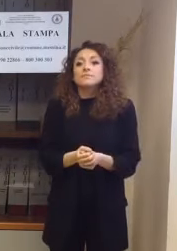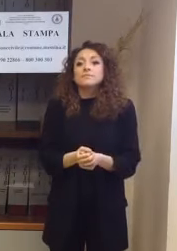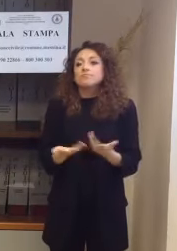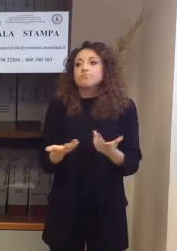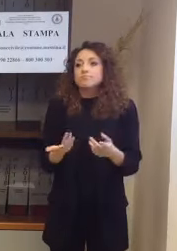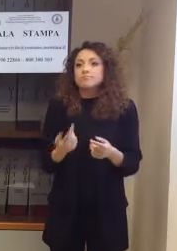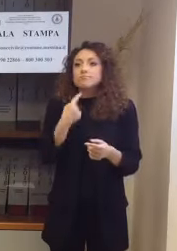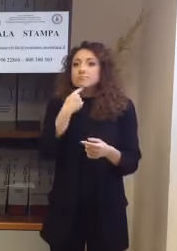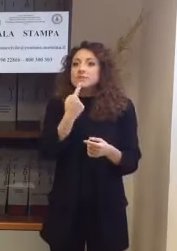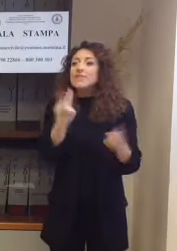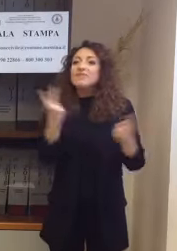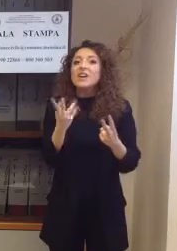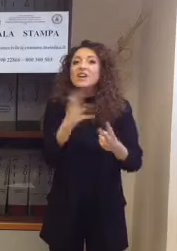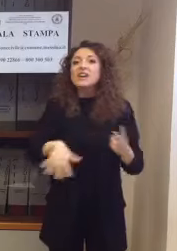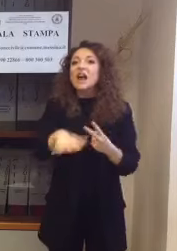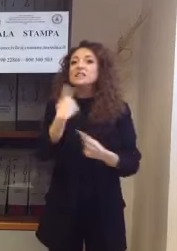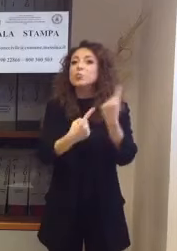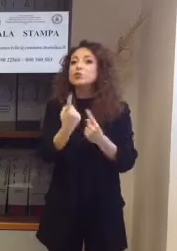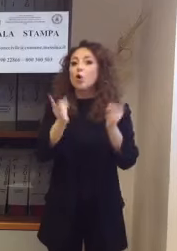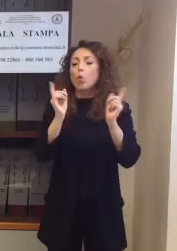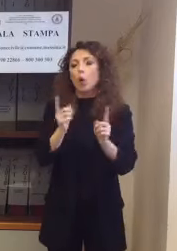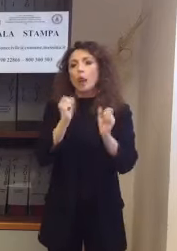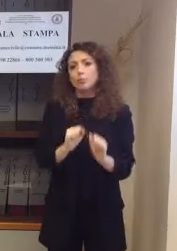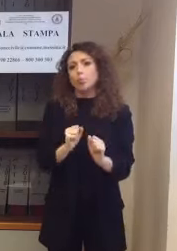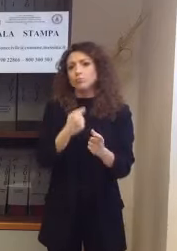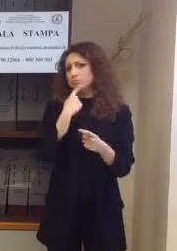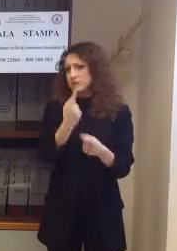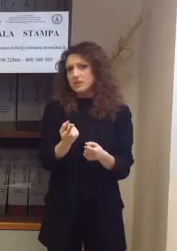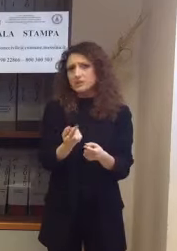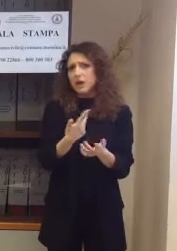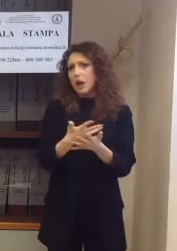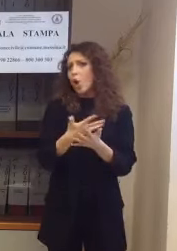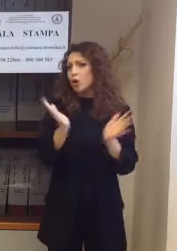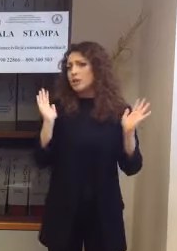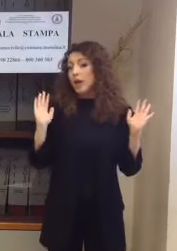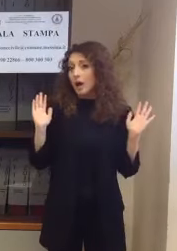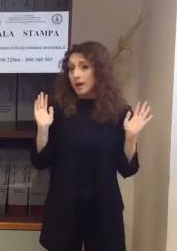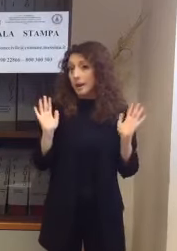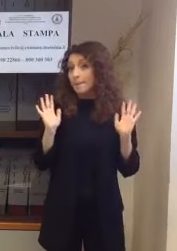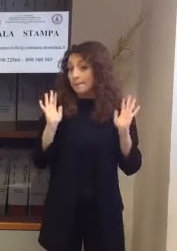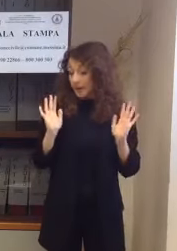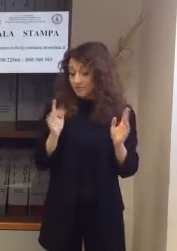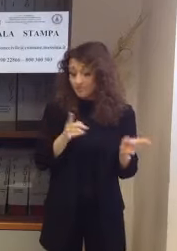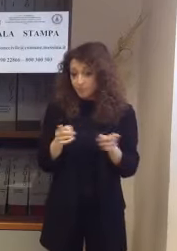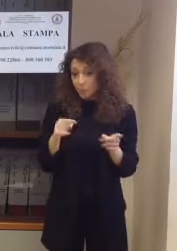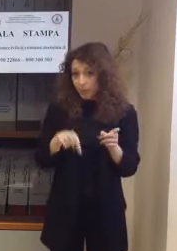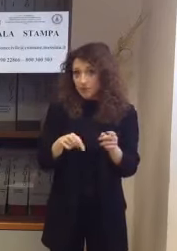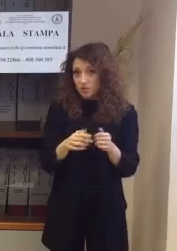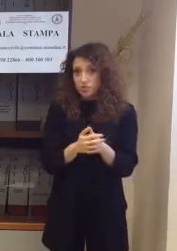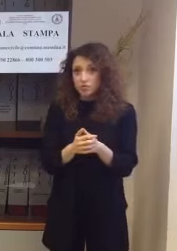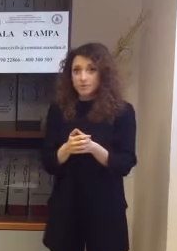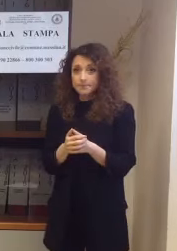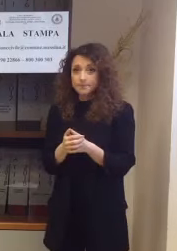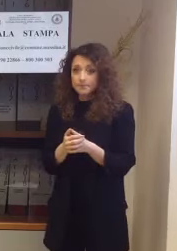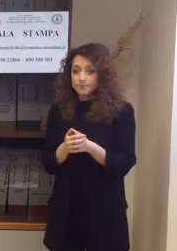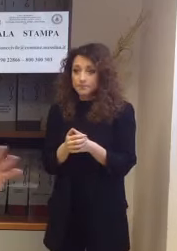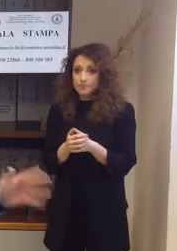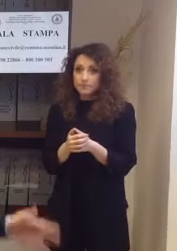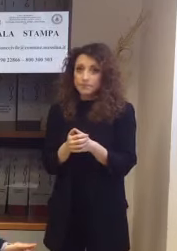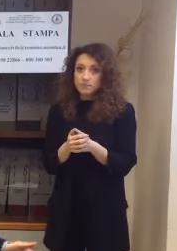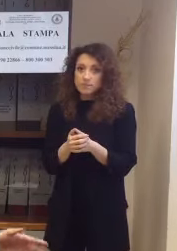come stanno le cose. Ce ne ricorderemo al momento opportuno. Intanto però, che nessuno prenda come